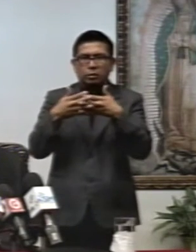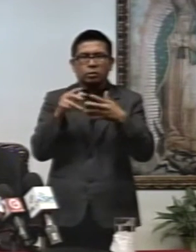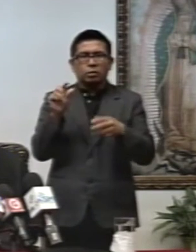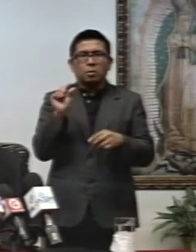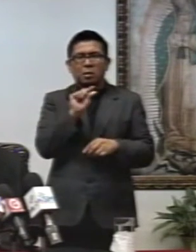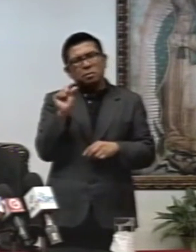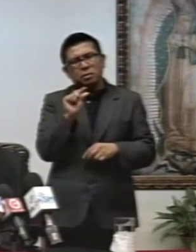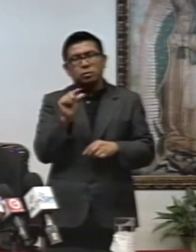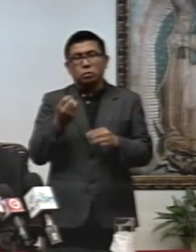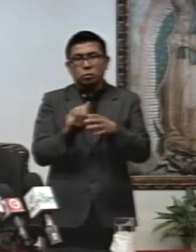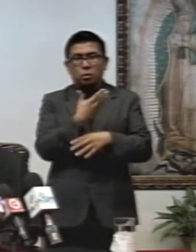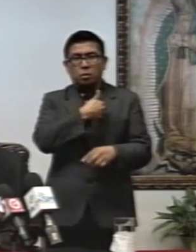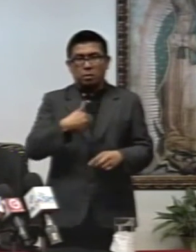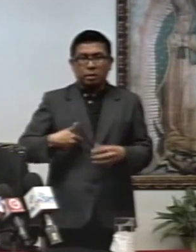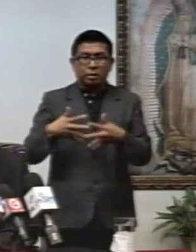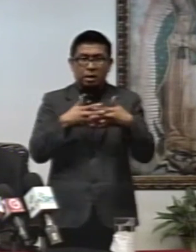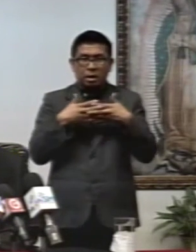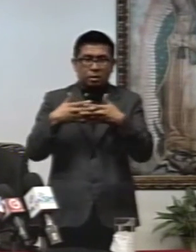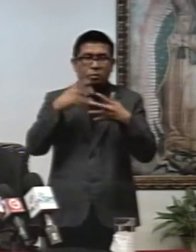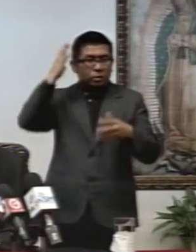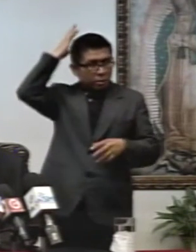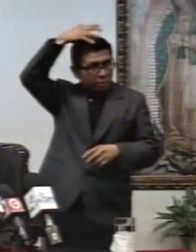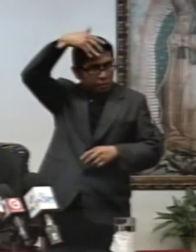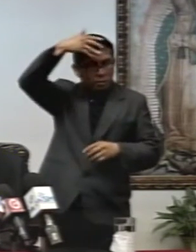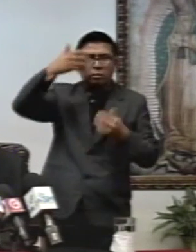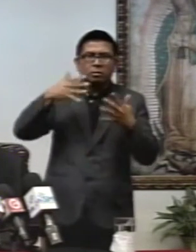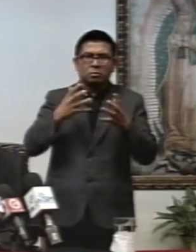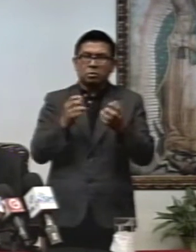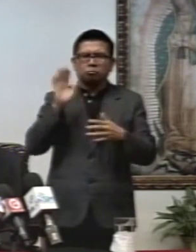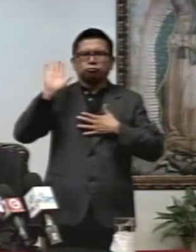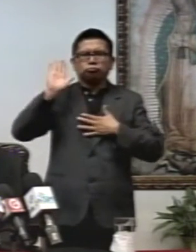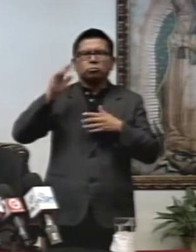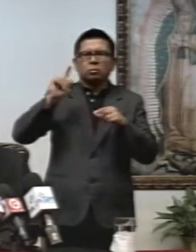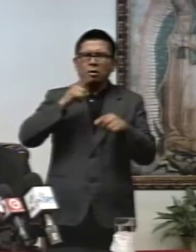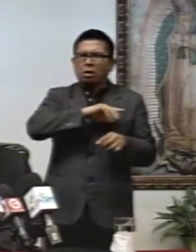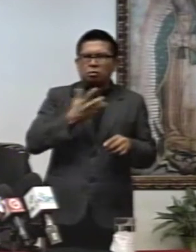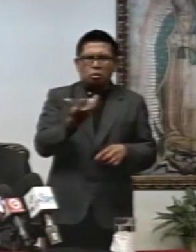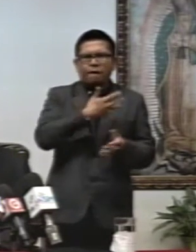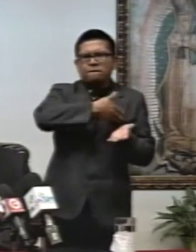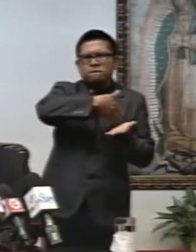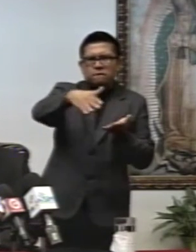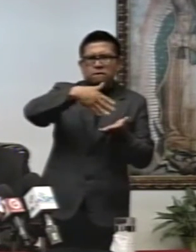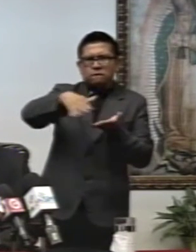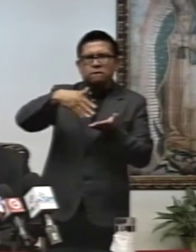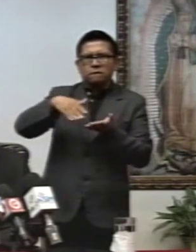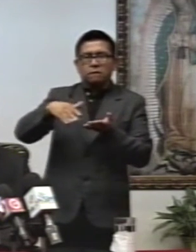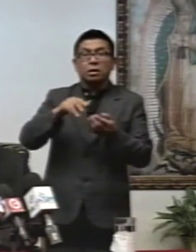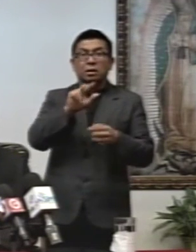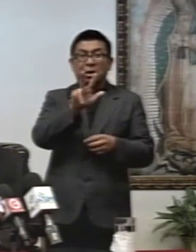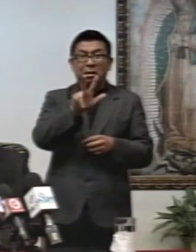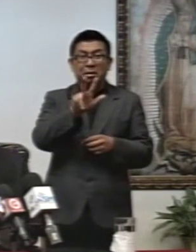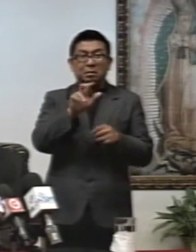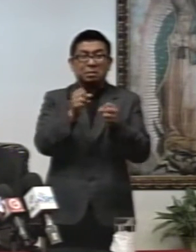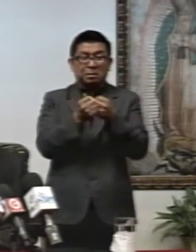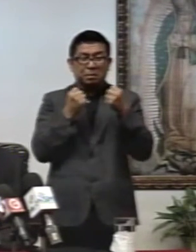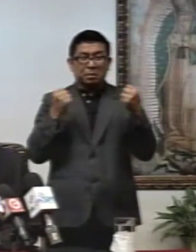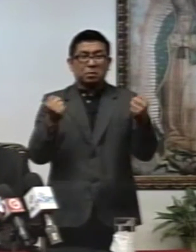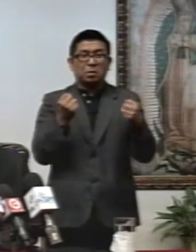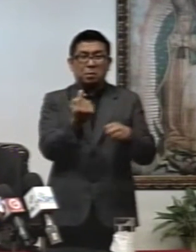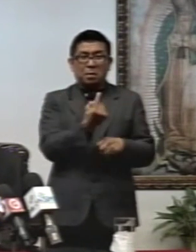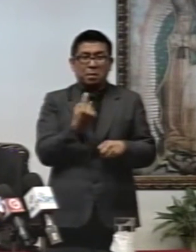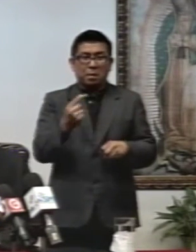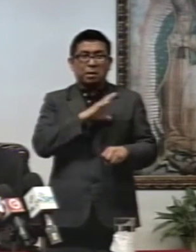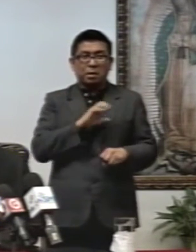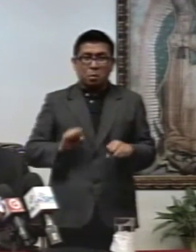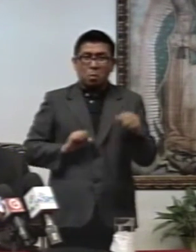que el nuevo presidente de los Estados Unidos ha prometido deportaciones masivas de las personas indocumentadas y hay casi 3 millones de salvadoreños en Estados